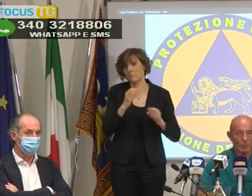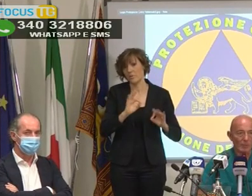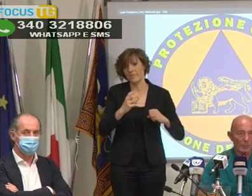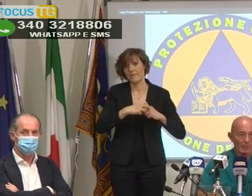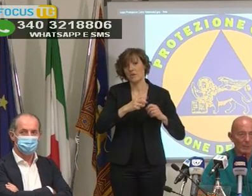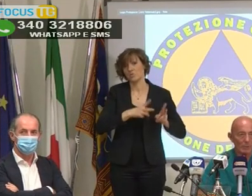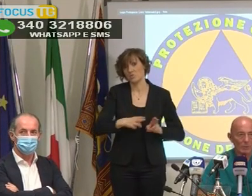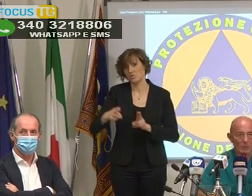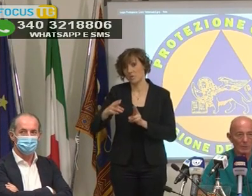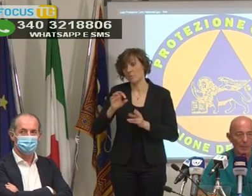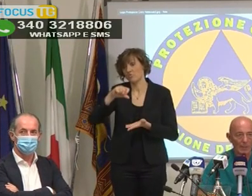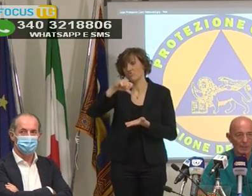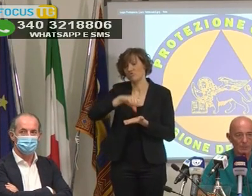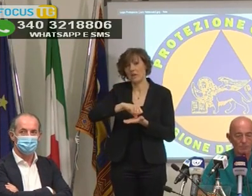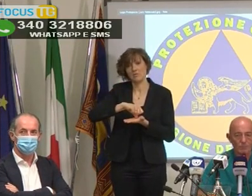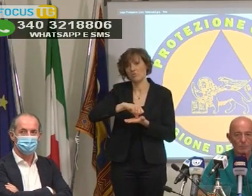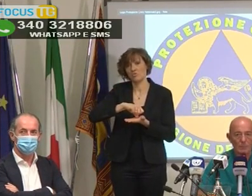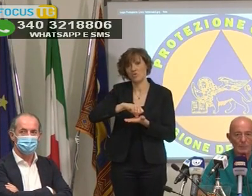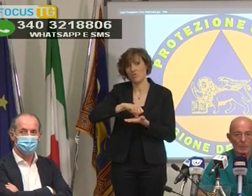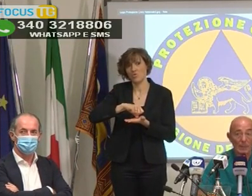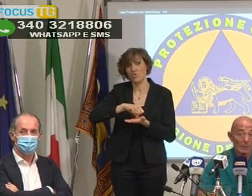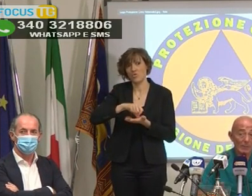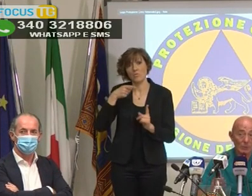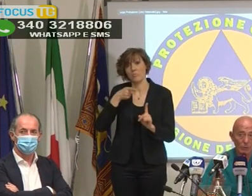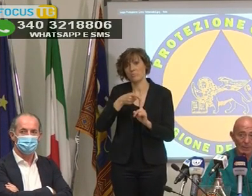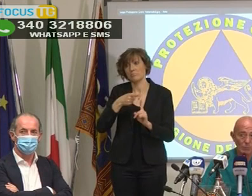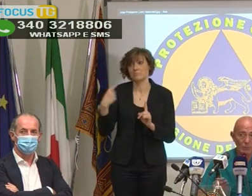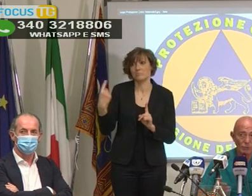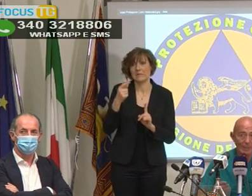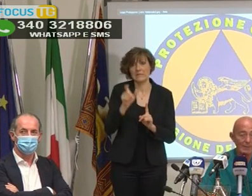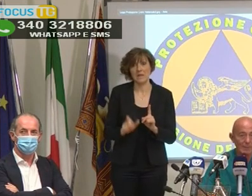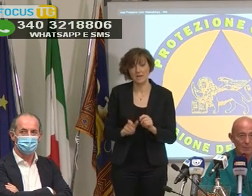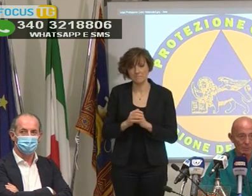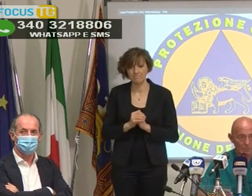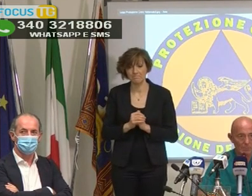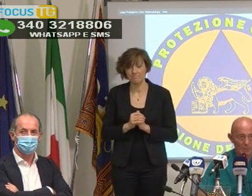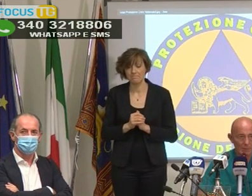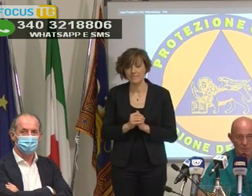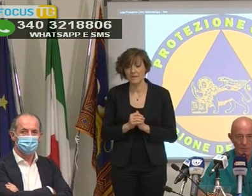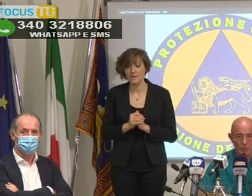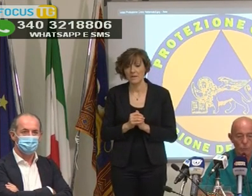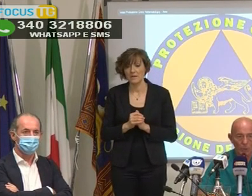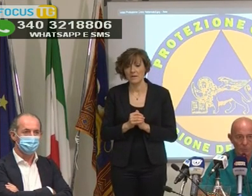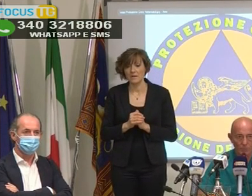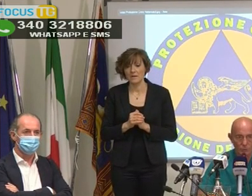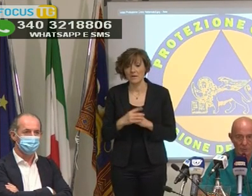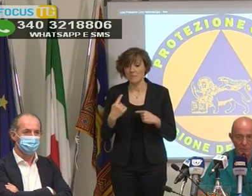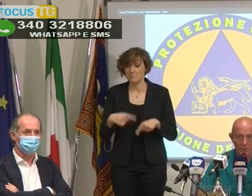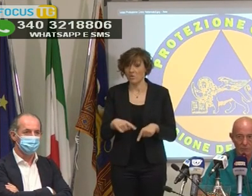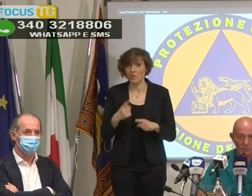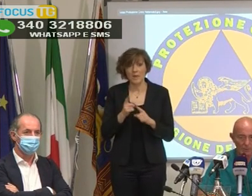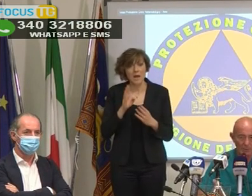che è il centro di riferimento italiano. Vi dico che questo è l'inizio di un nuovo